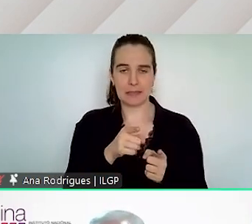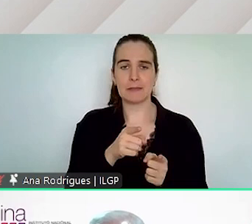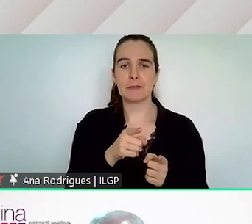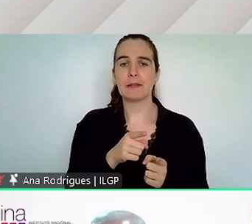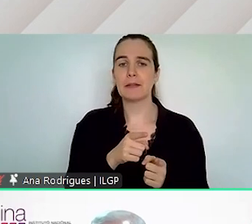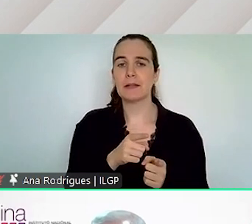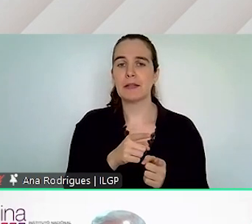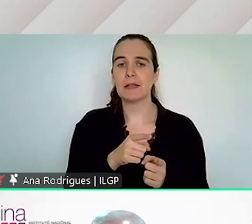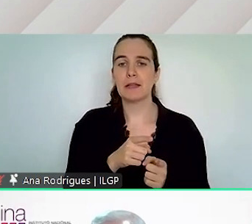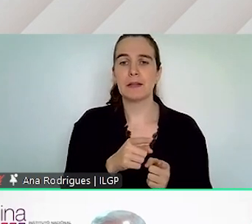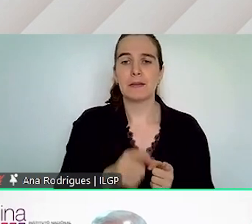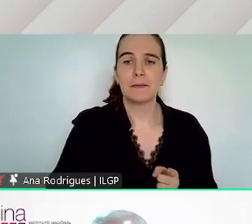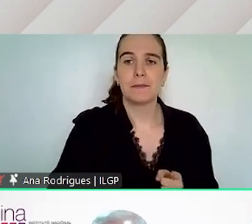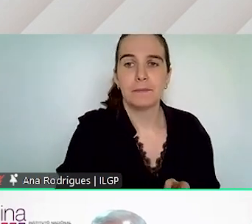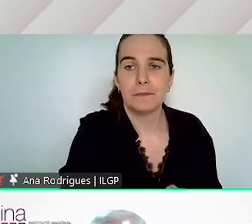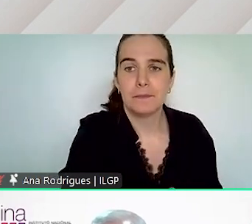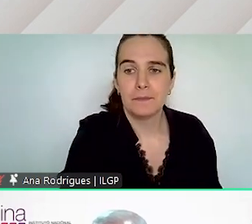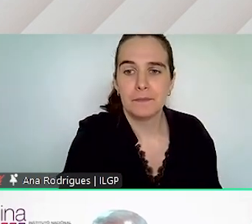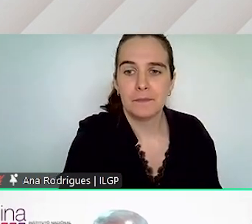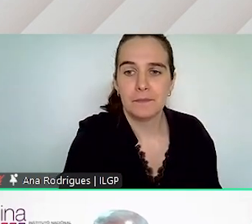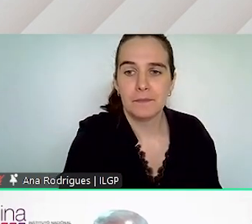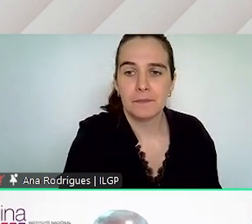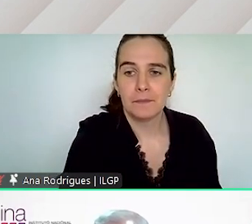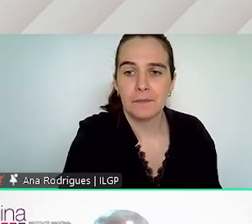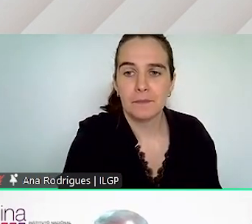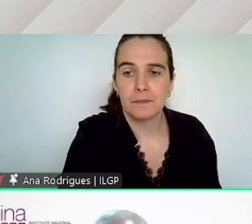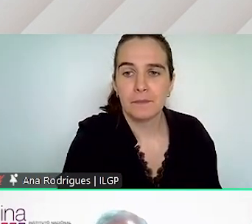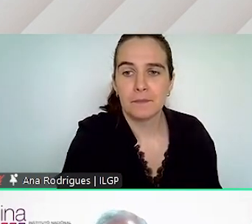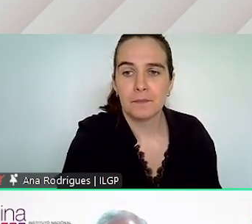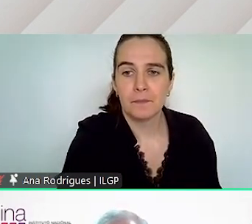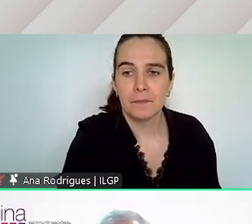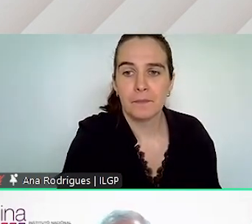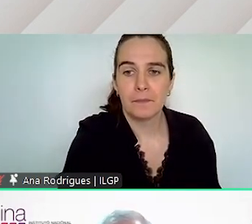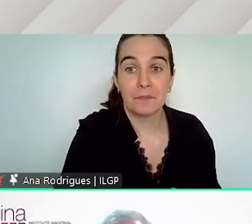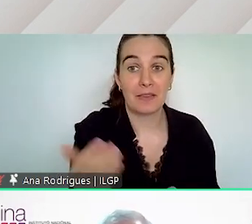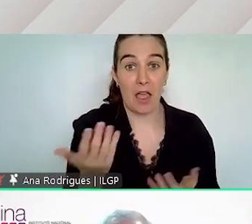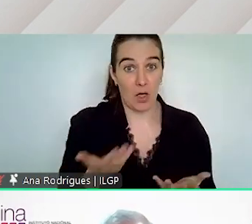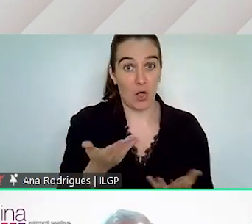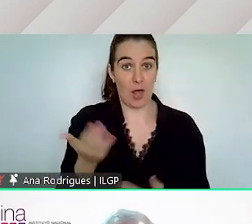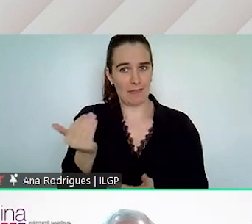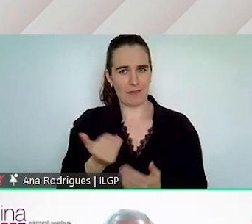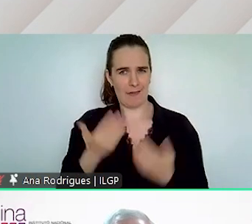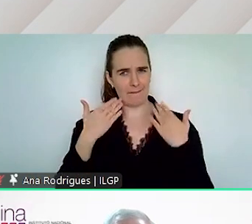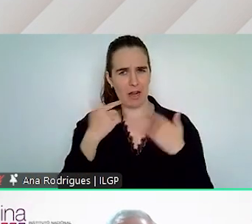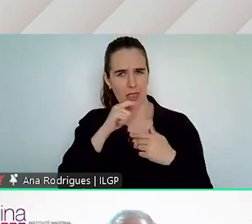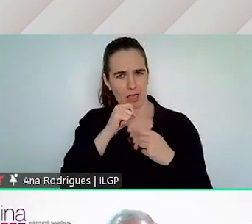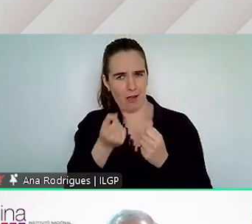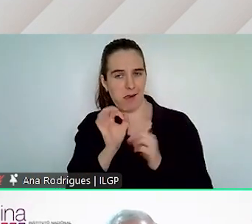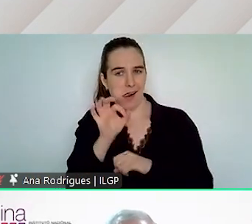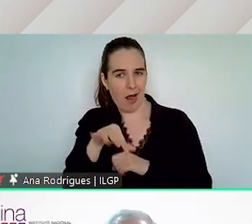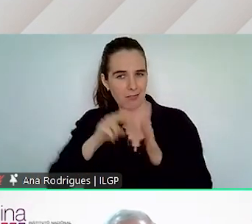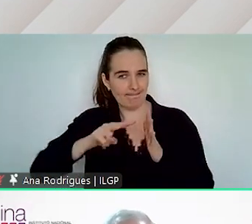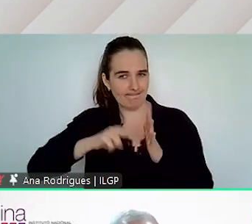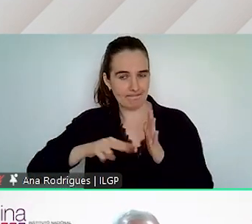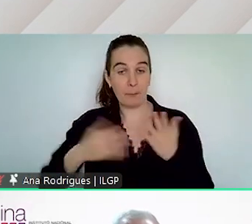nós vamos ter uns dias de repouso e de verão, no fundo, a construção que ele faz é essa, o